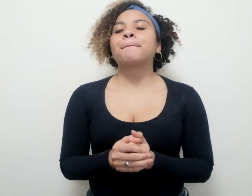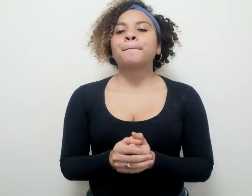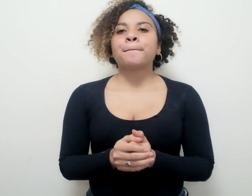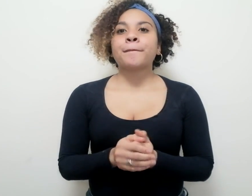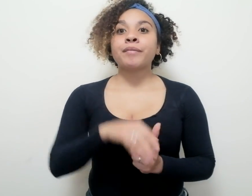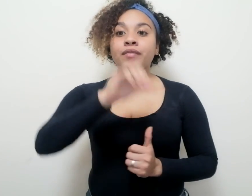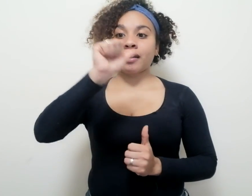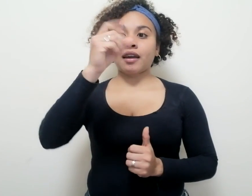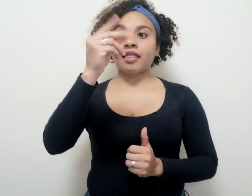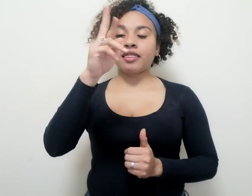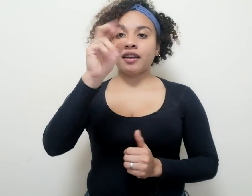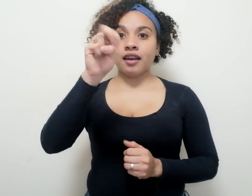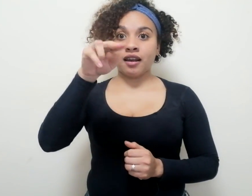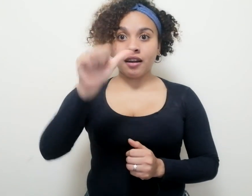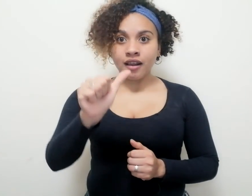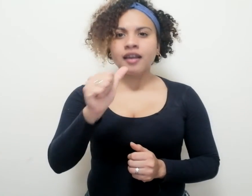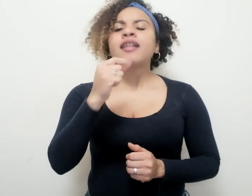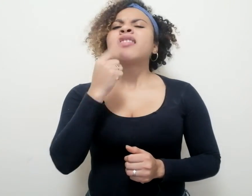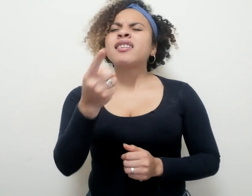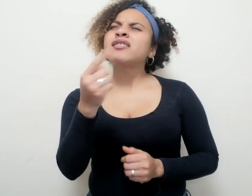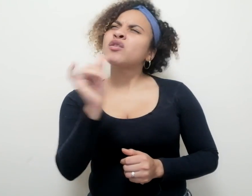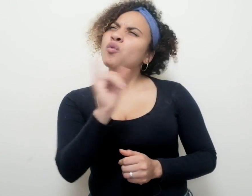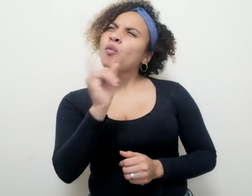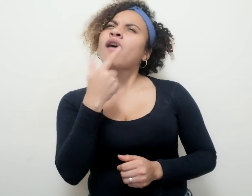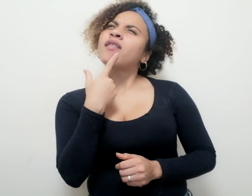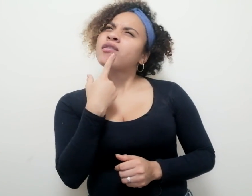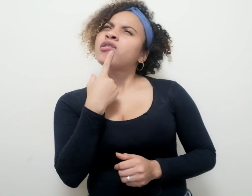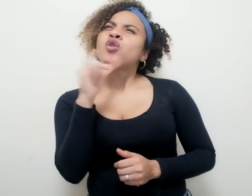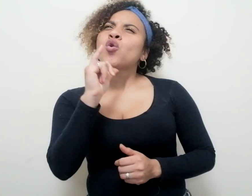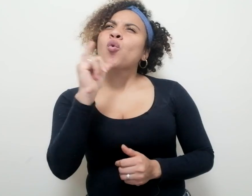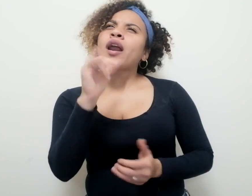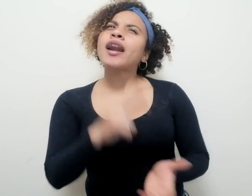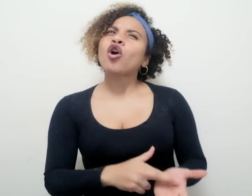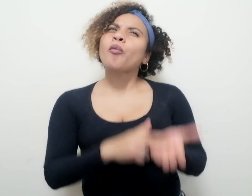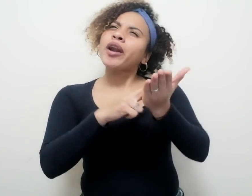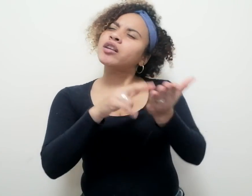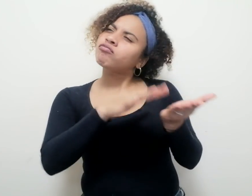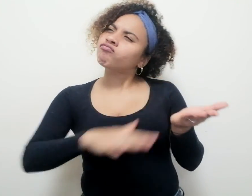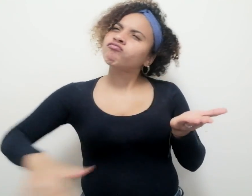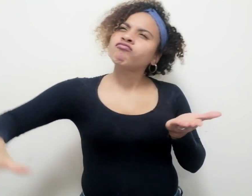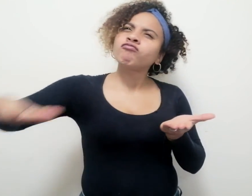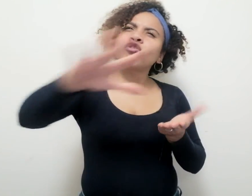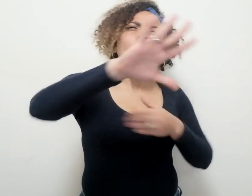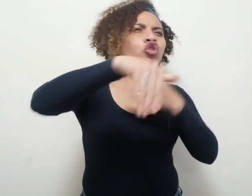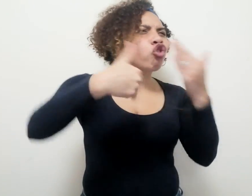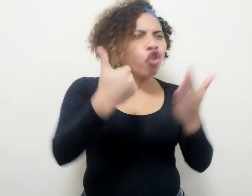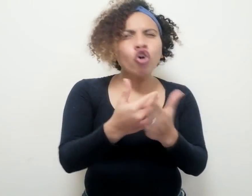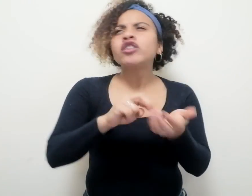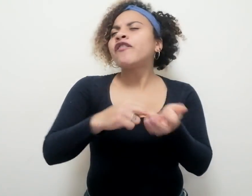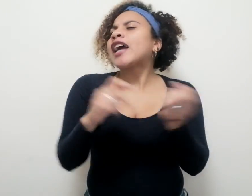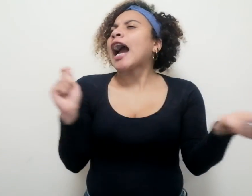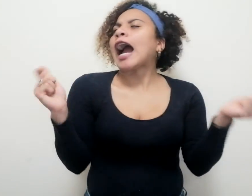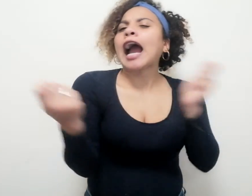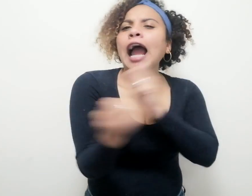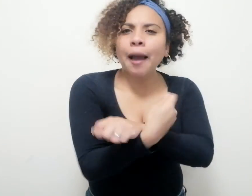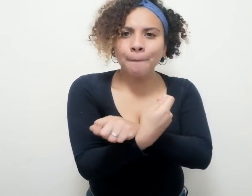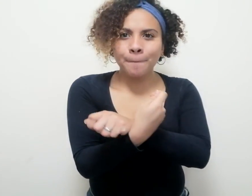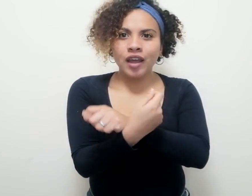Adriana Lunardi los considera una reminiscencia de que todo lo demás es transitorio, el origen de